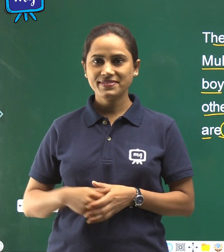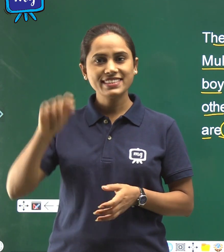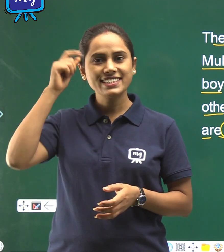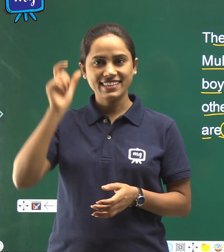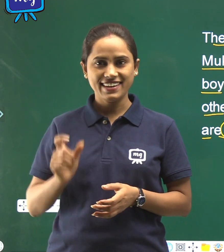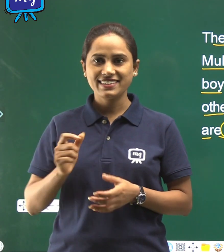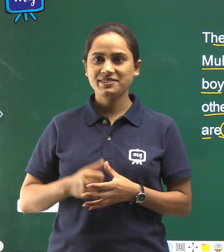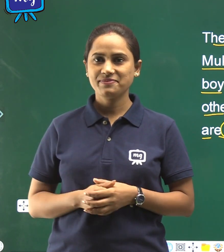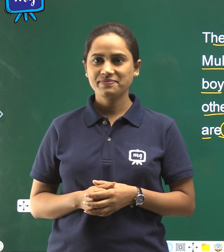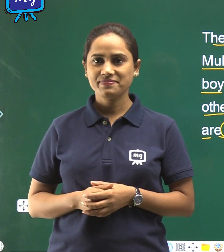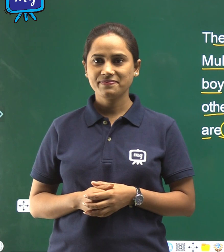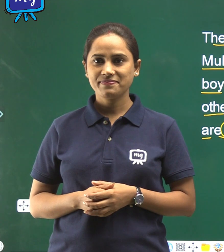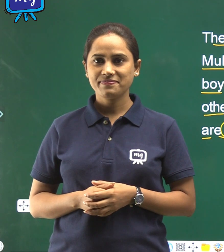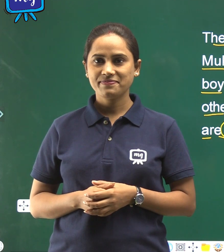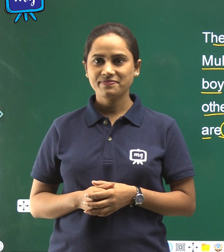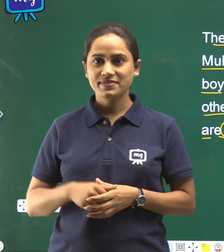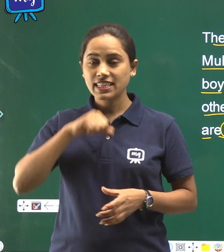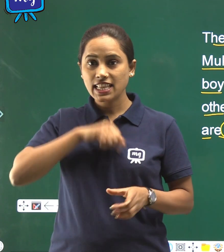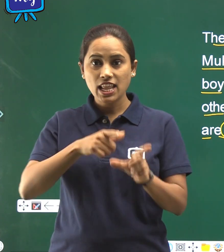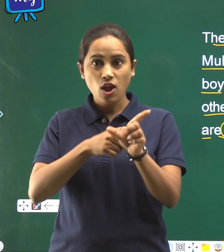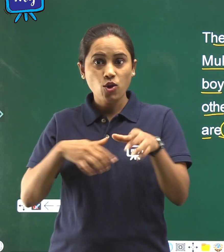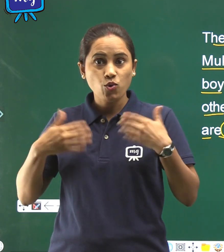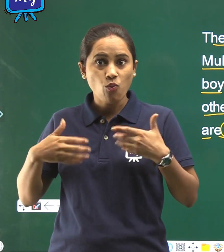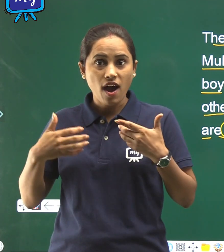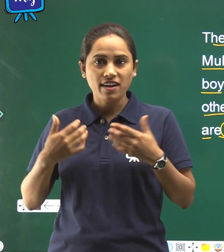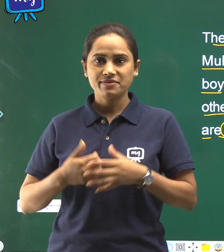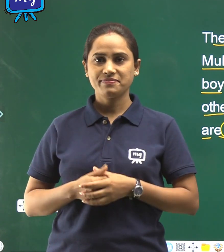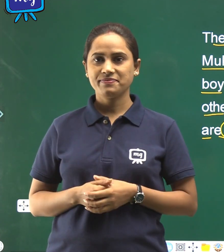young, युवा,